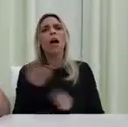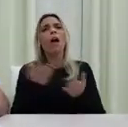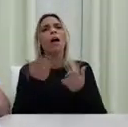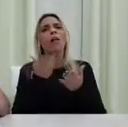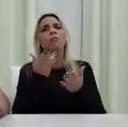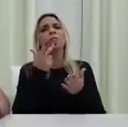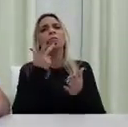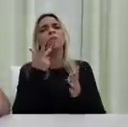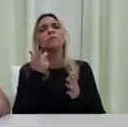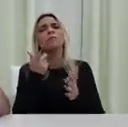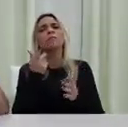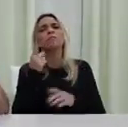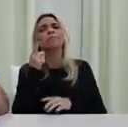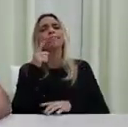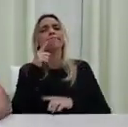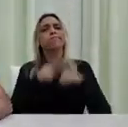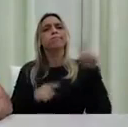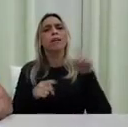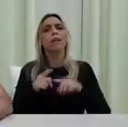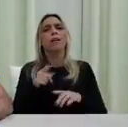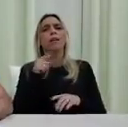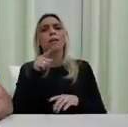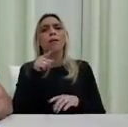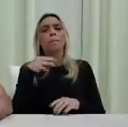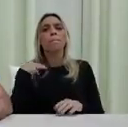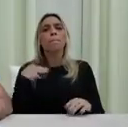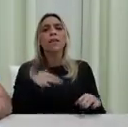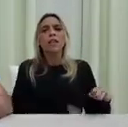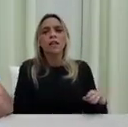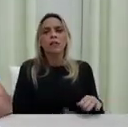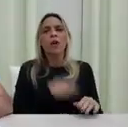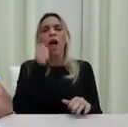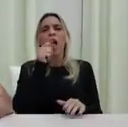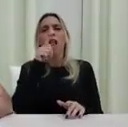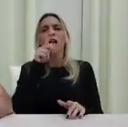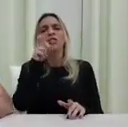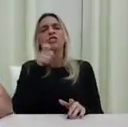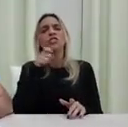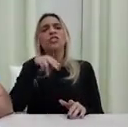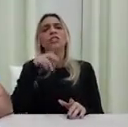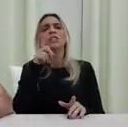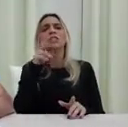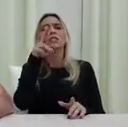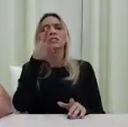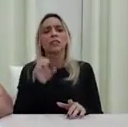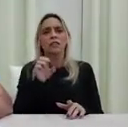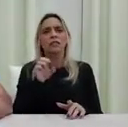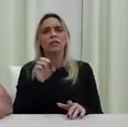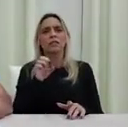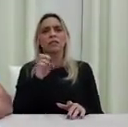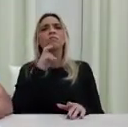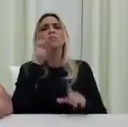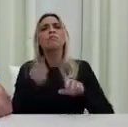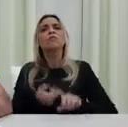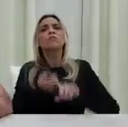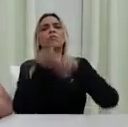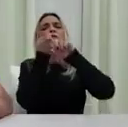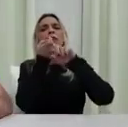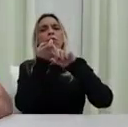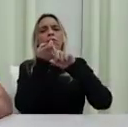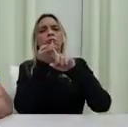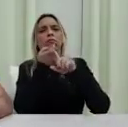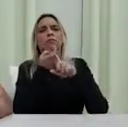revogado o próprio ministro Alexandre Moraes, né? Revogou aquela ação